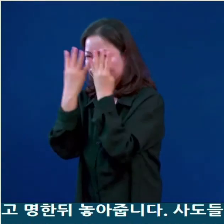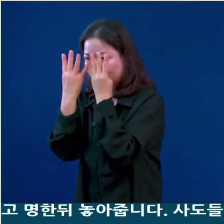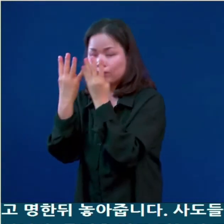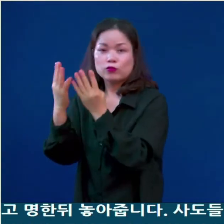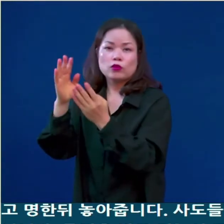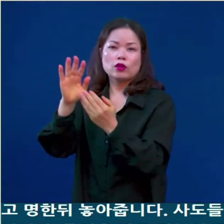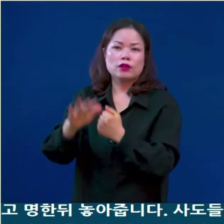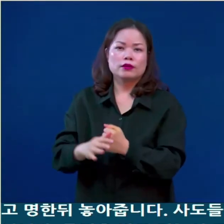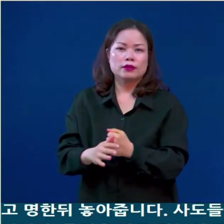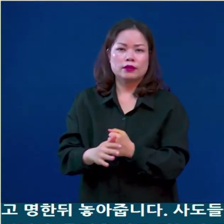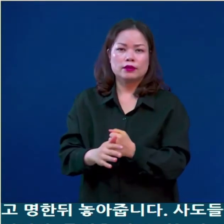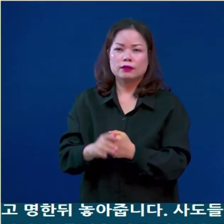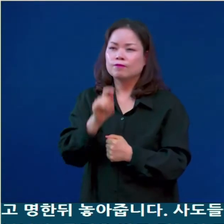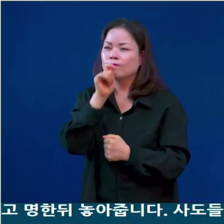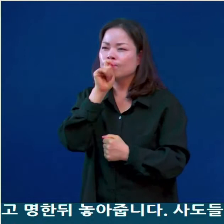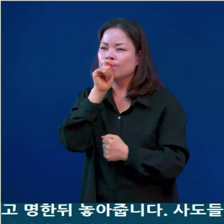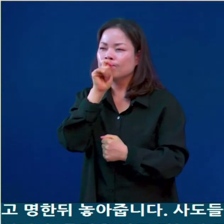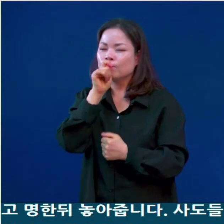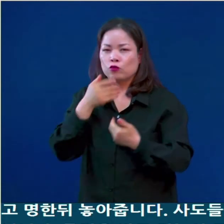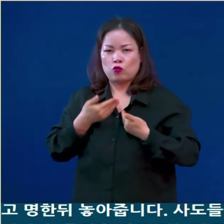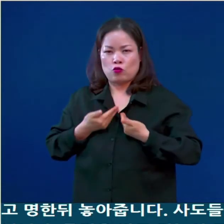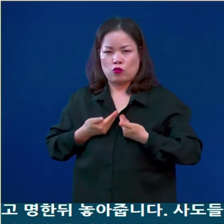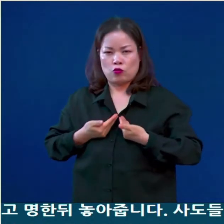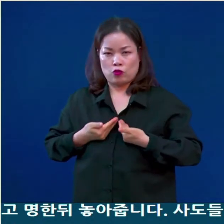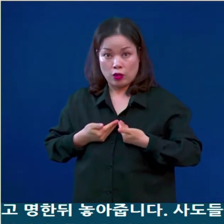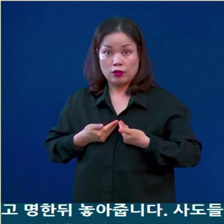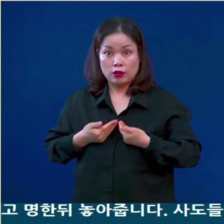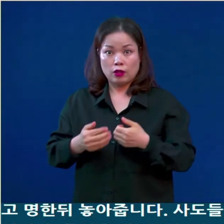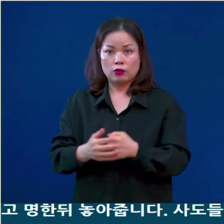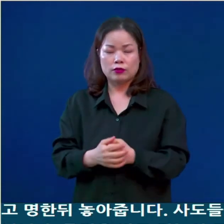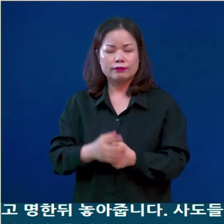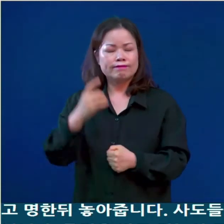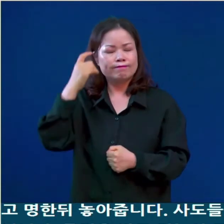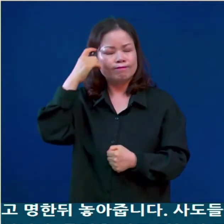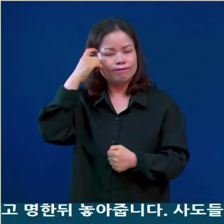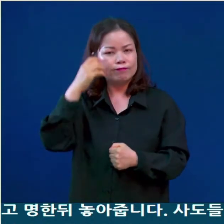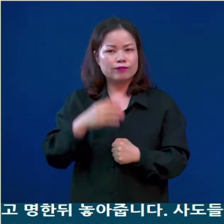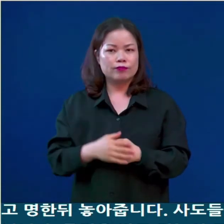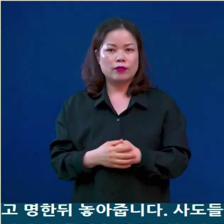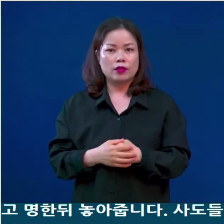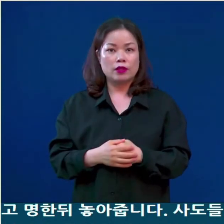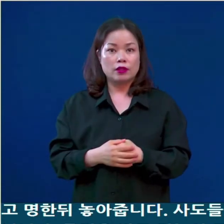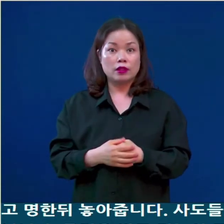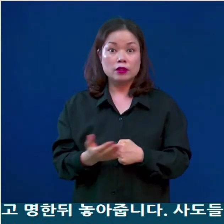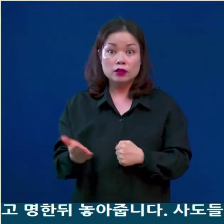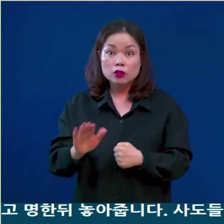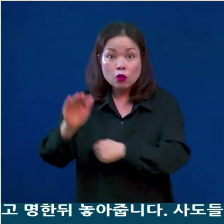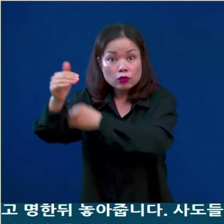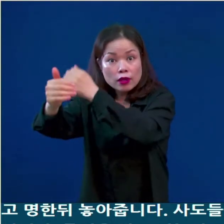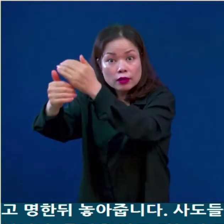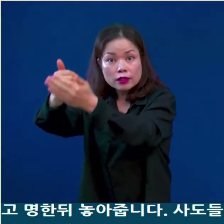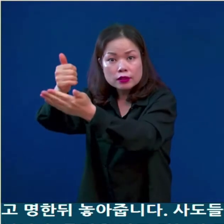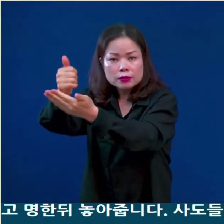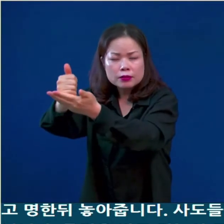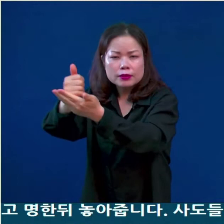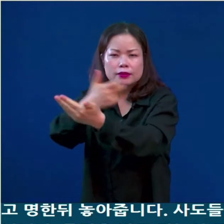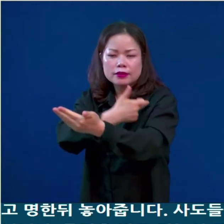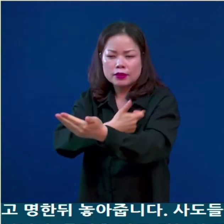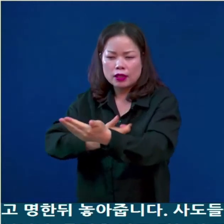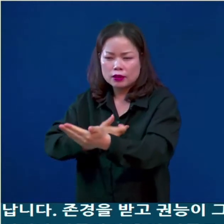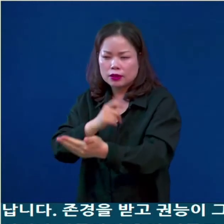그들을 침묵시킬 수 있을 거라고 그들은 생각하죠. 그러나 하나님은